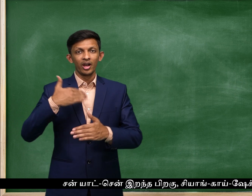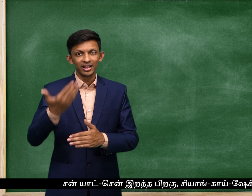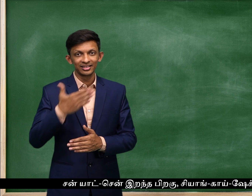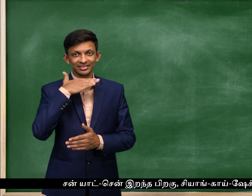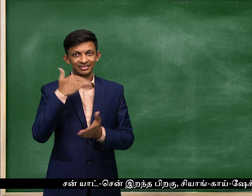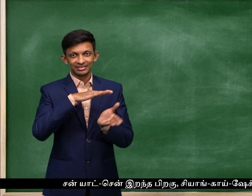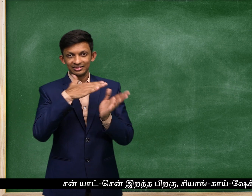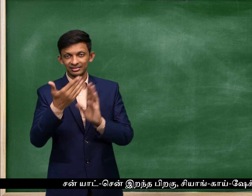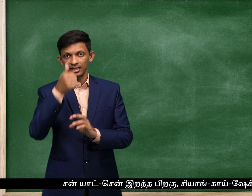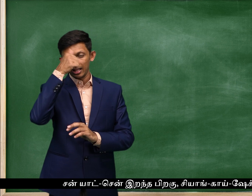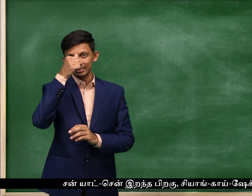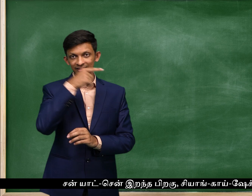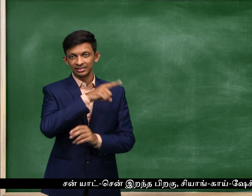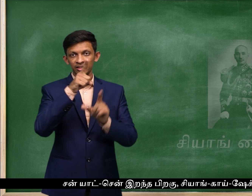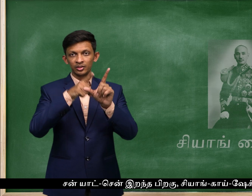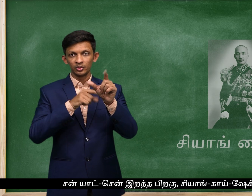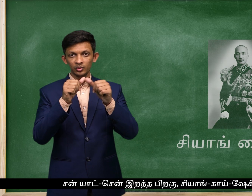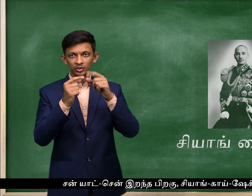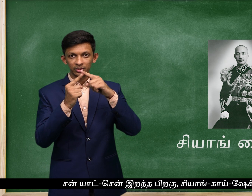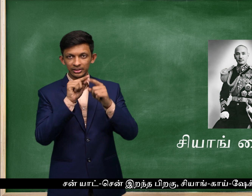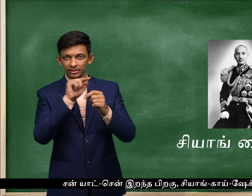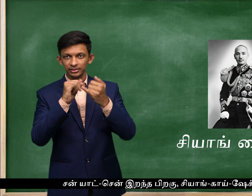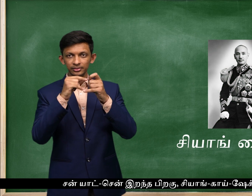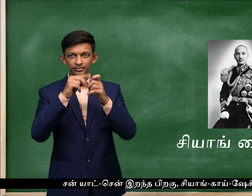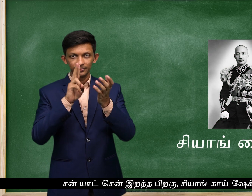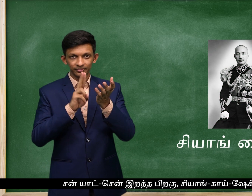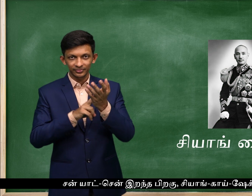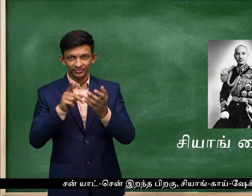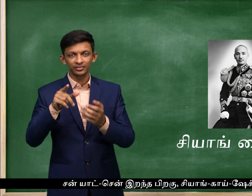சன் யாட் சென் இறந்த பிறகு சியாங் காய் ஷேக்